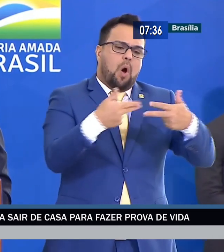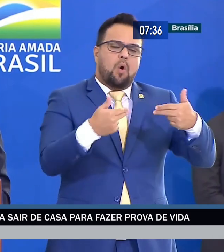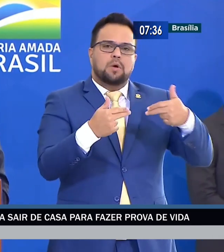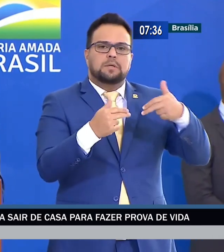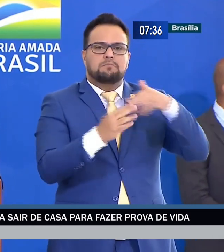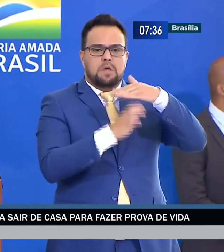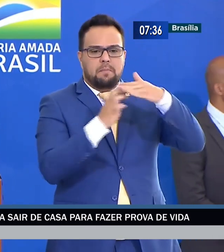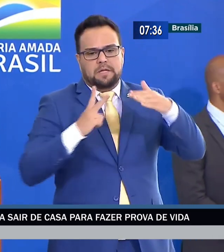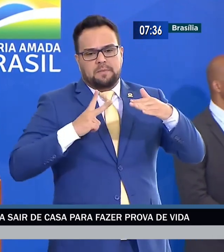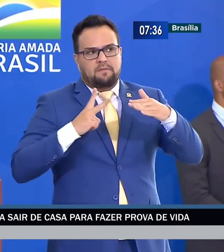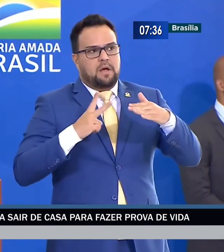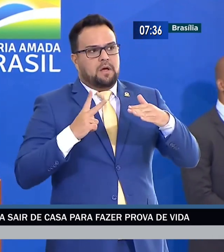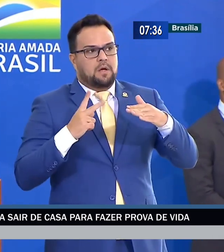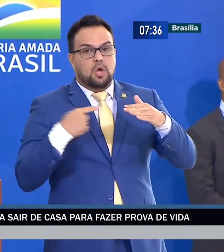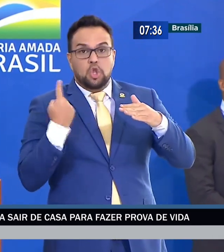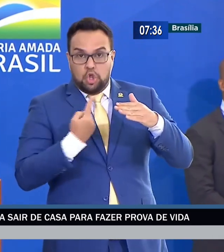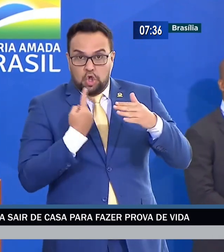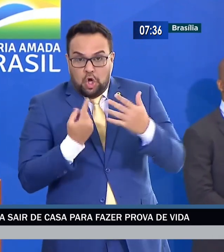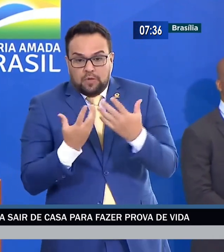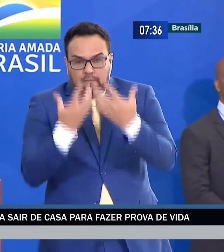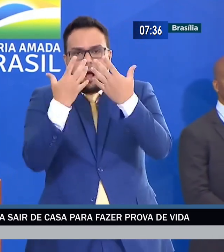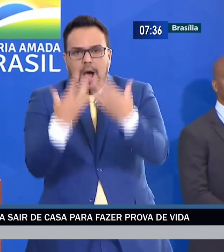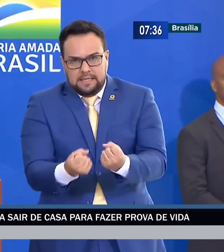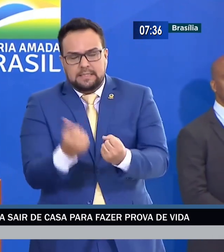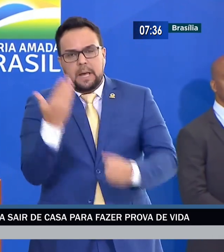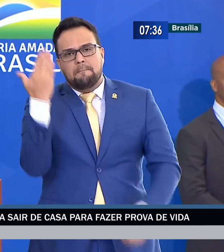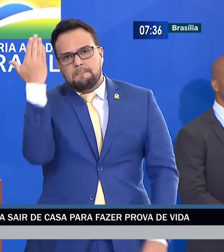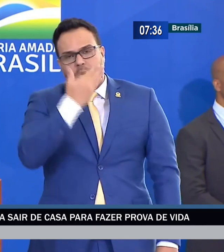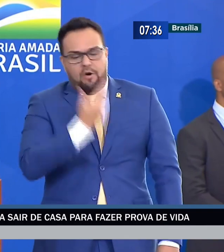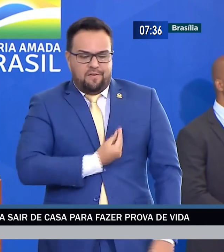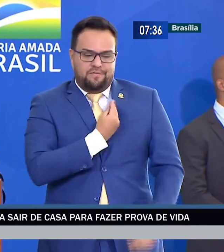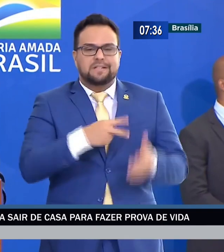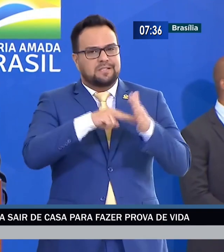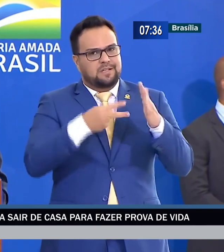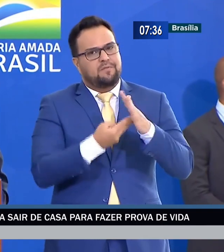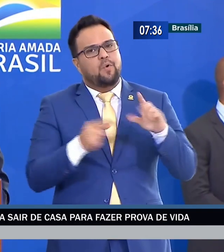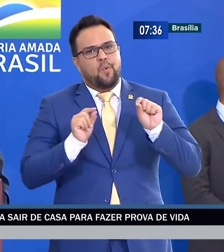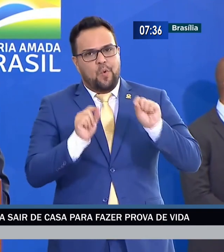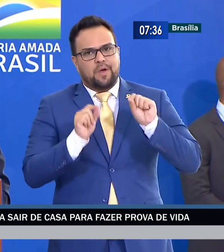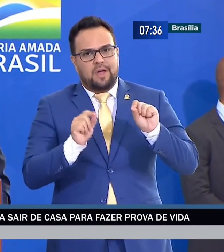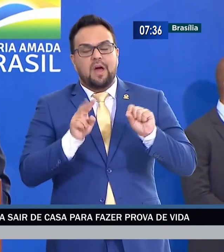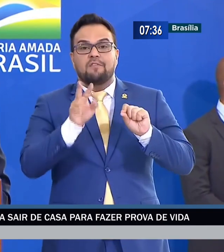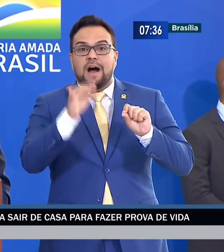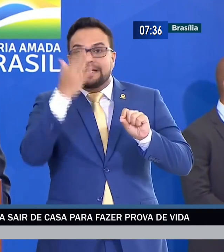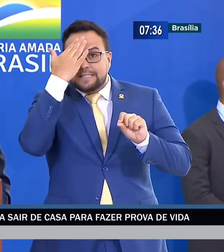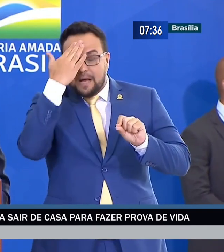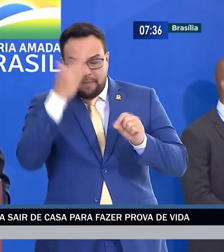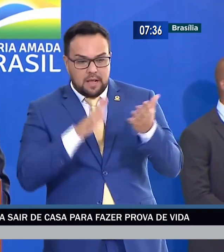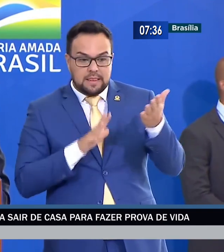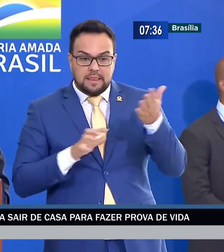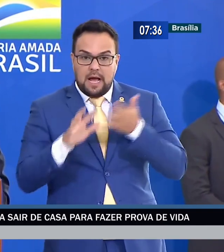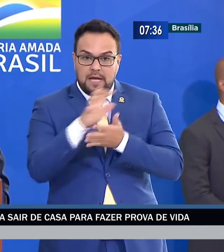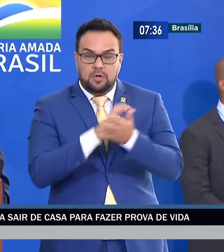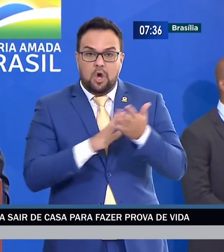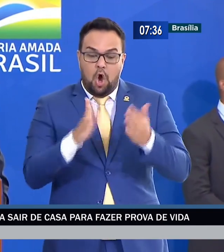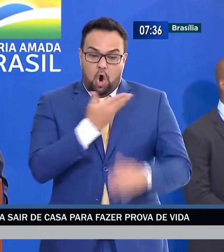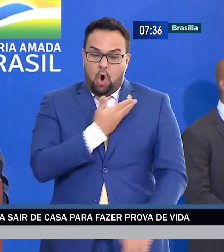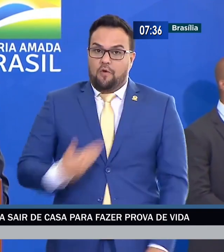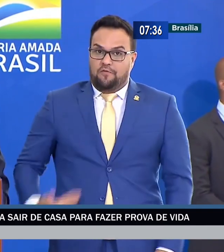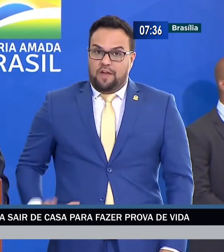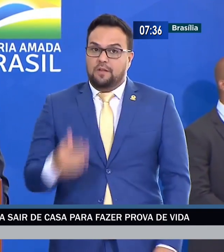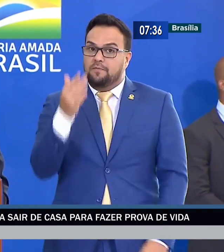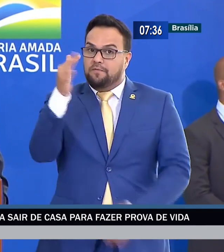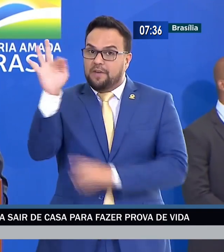nós vamos aceitar isso como prova de vida Nós faremos a busca dessas bases tanto dos